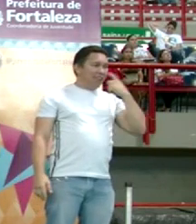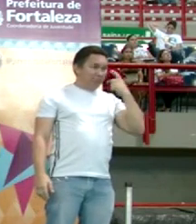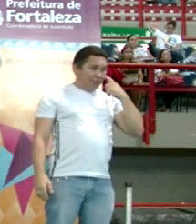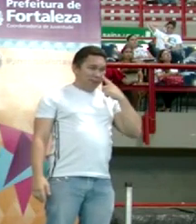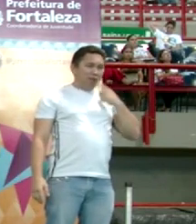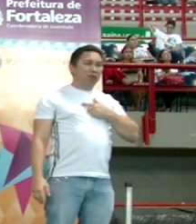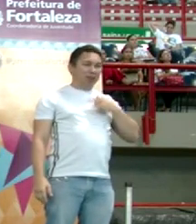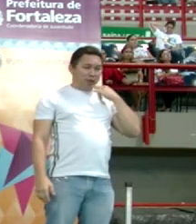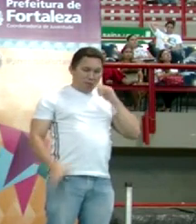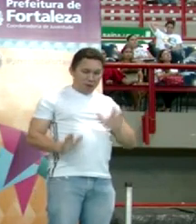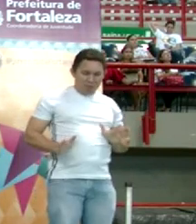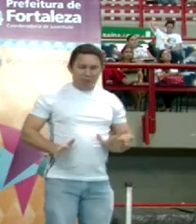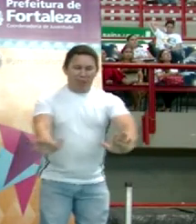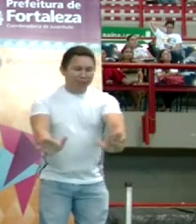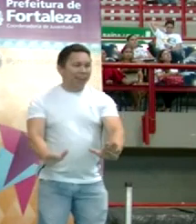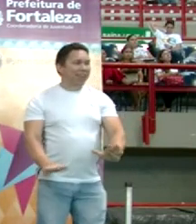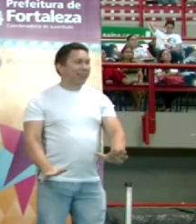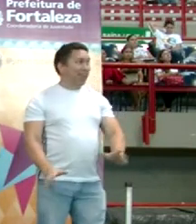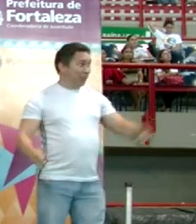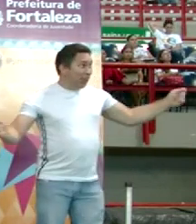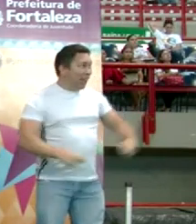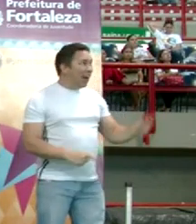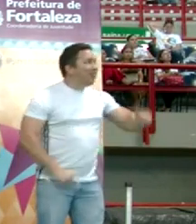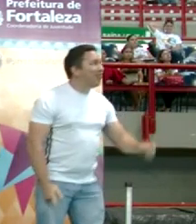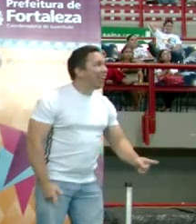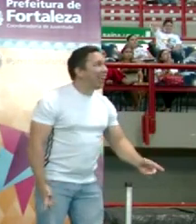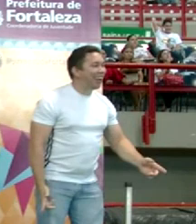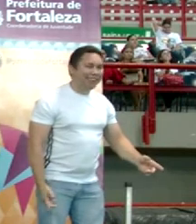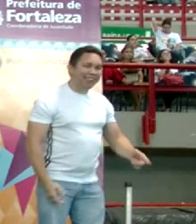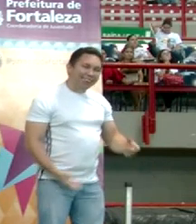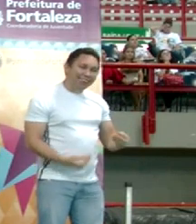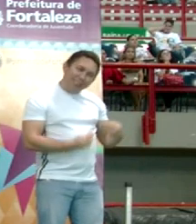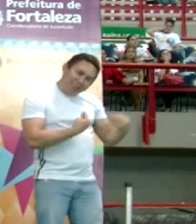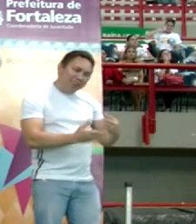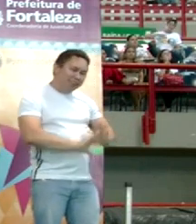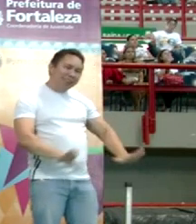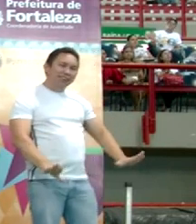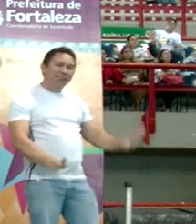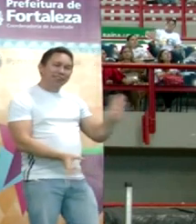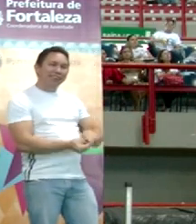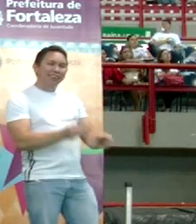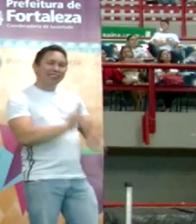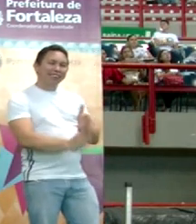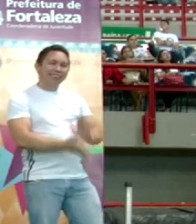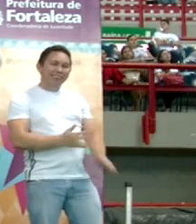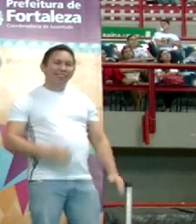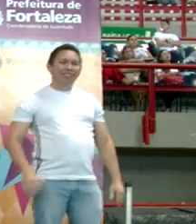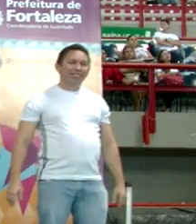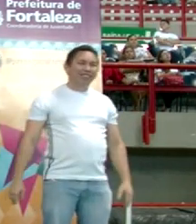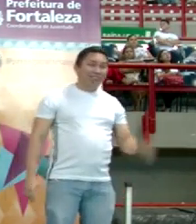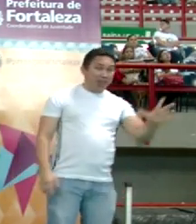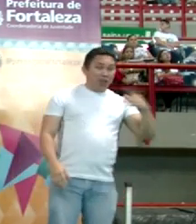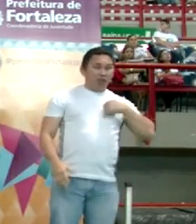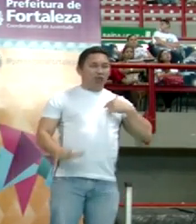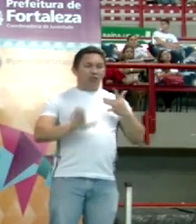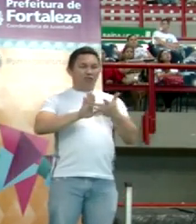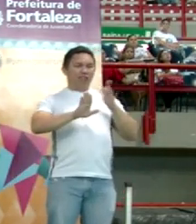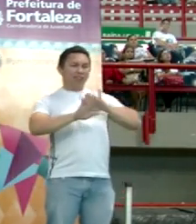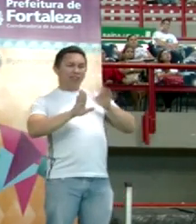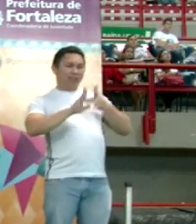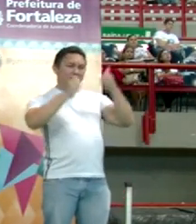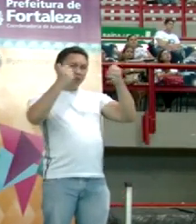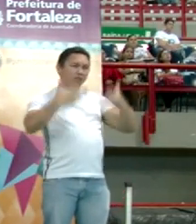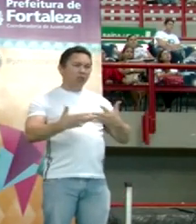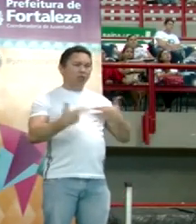rola? Mais ou menos isso, entendeu? Pois bem, mas quando você põe figura de linguagem,